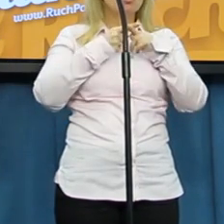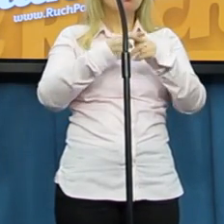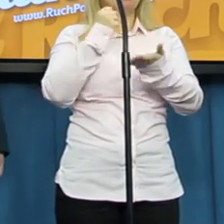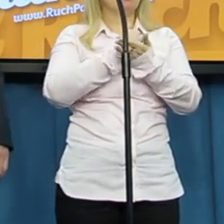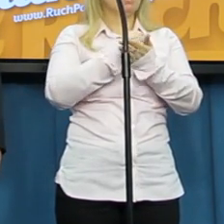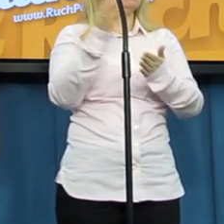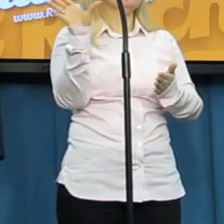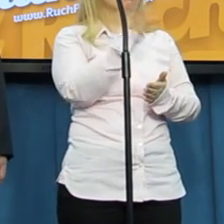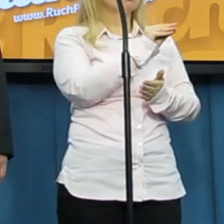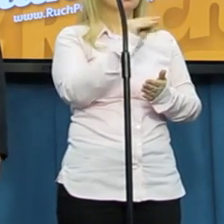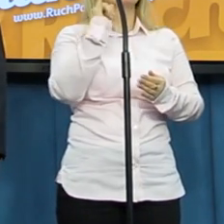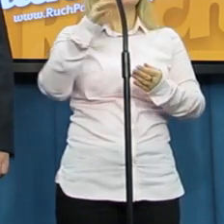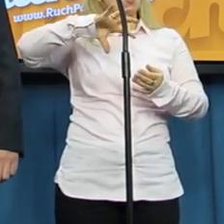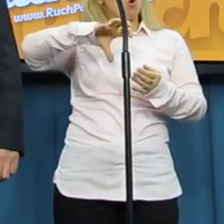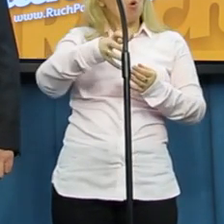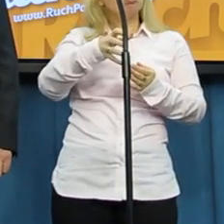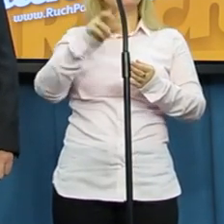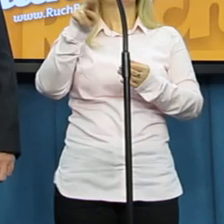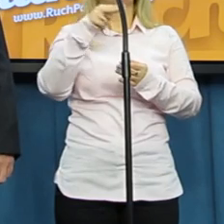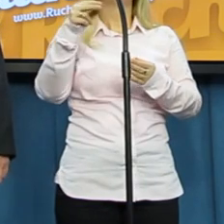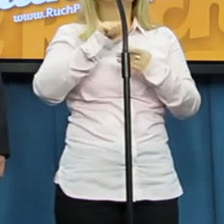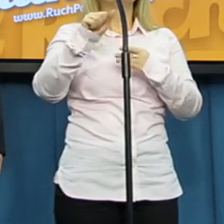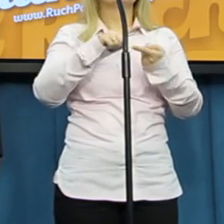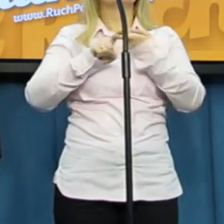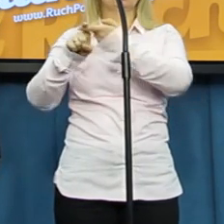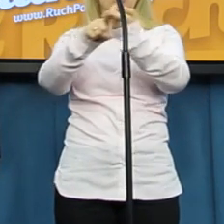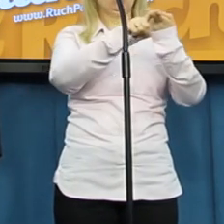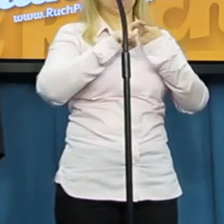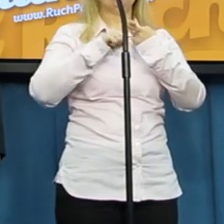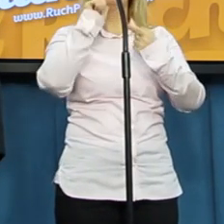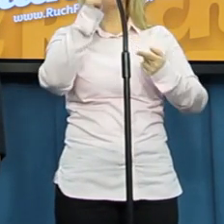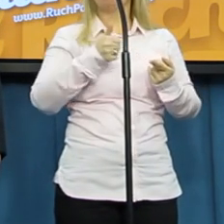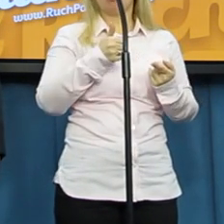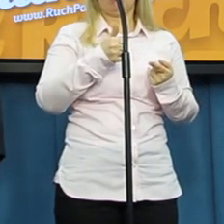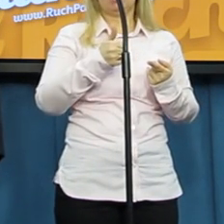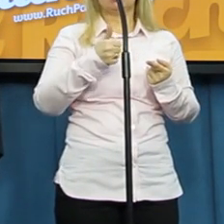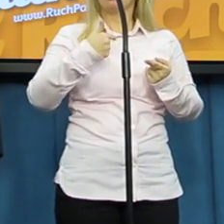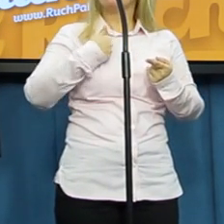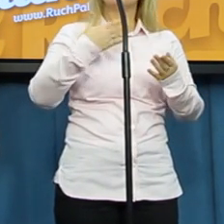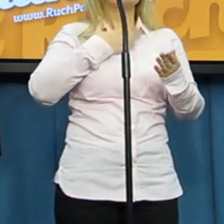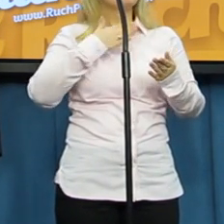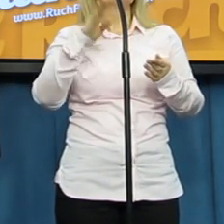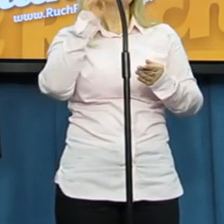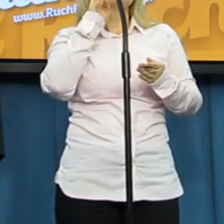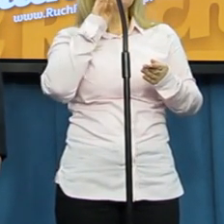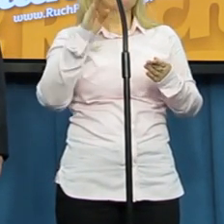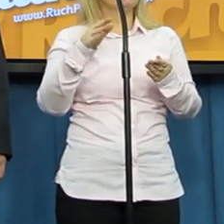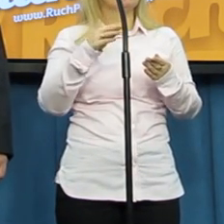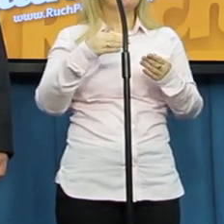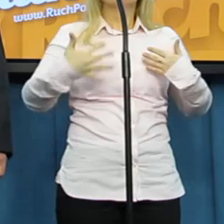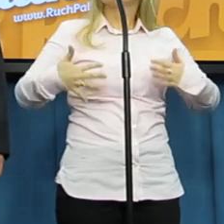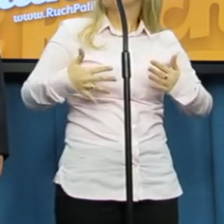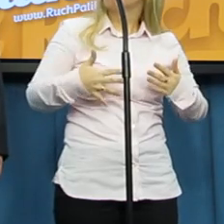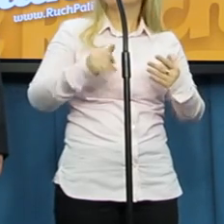Januszem Palikotem w obszarze, który dotyczy Unii Europejskiej. Podzielam jego obawy i podzielam